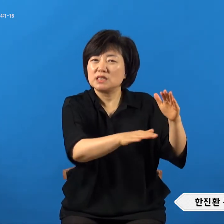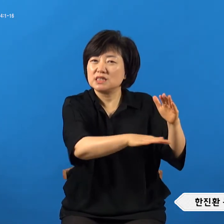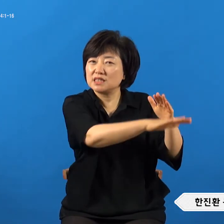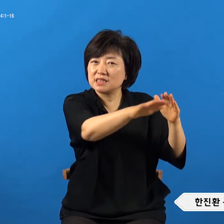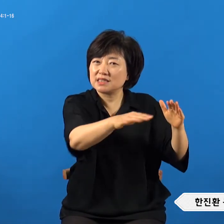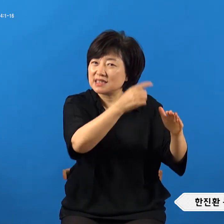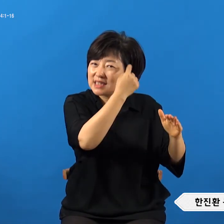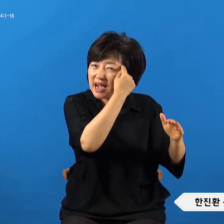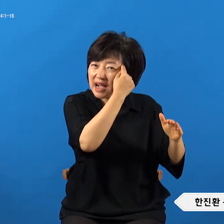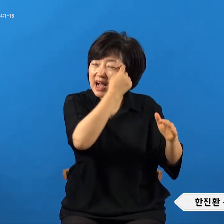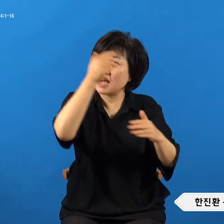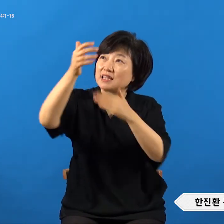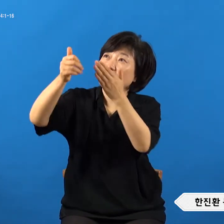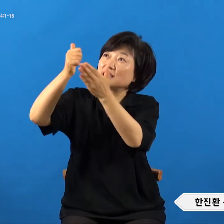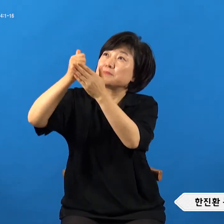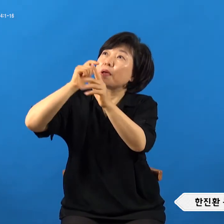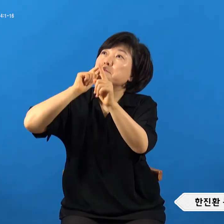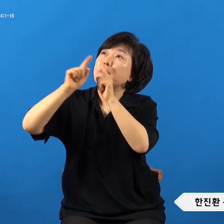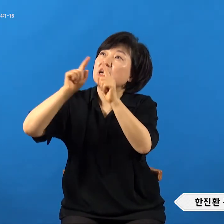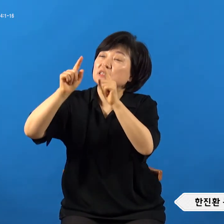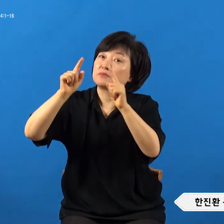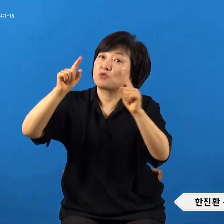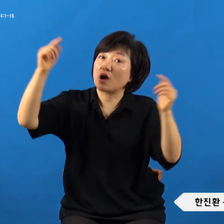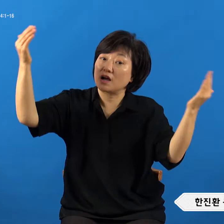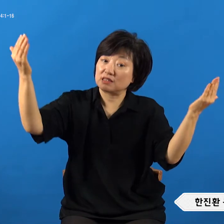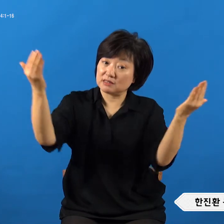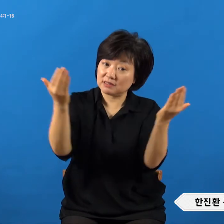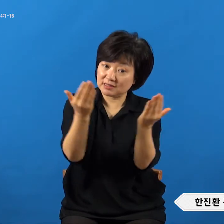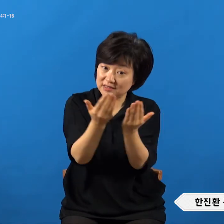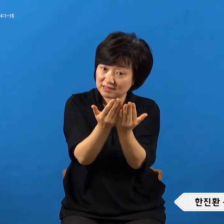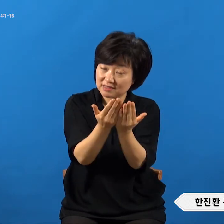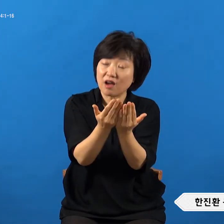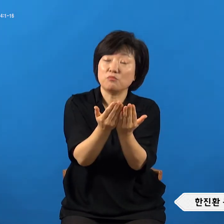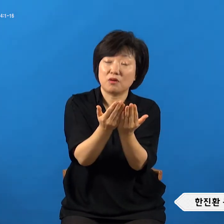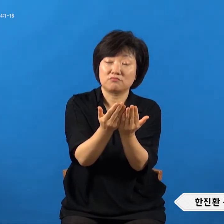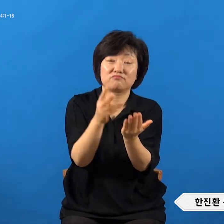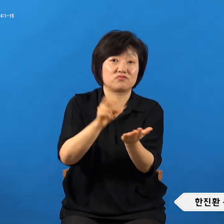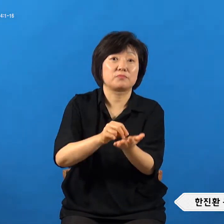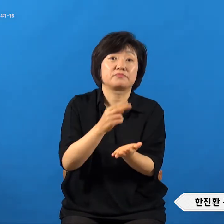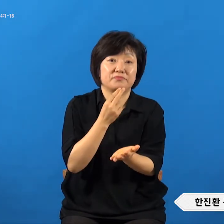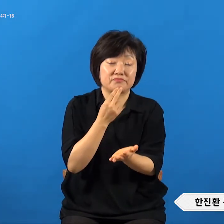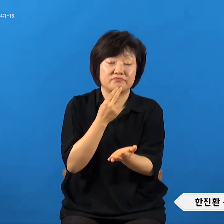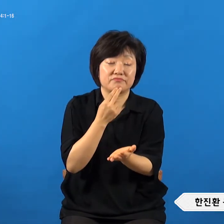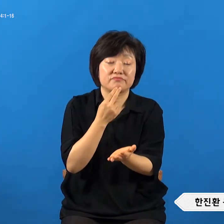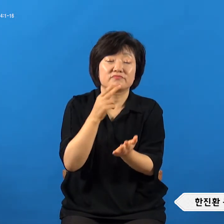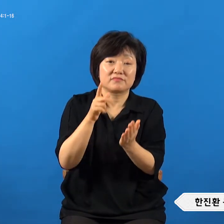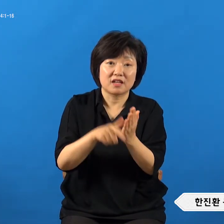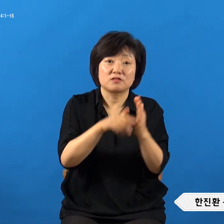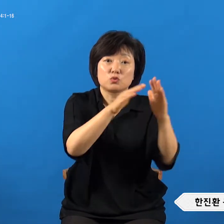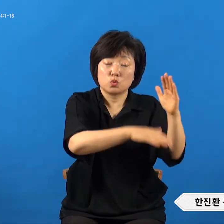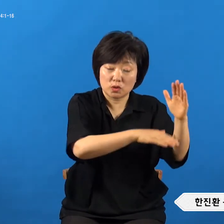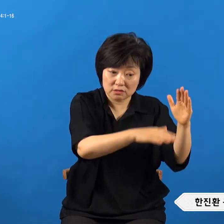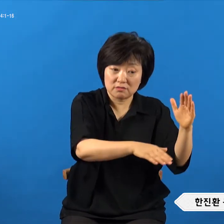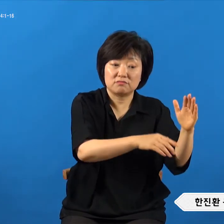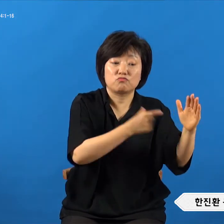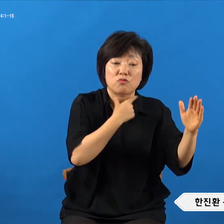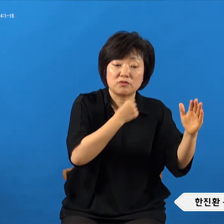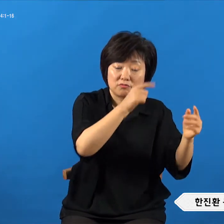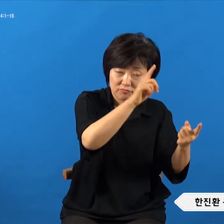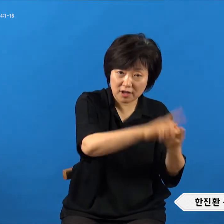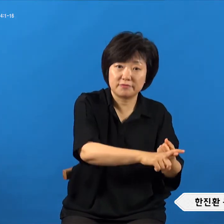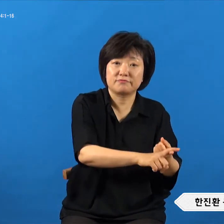교인들 의사가 하나님 말씀하고 일치한다면 아무 문제가 없습니다. 그럴 때는 얼마든지 교인들